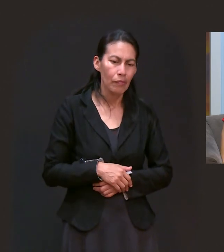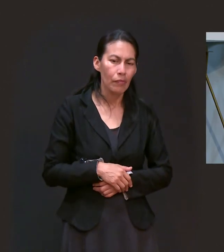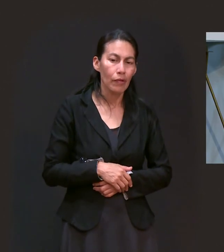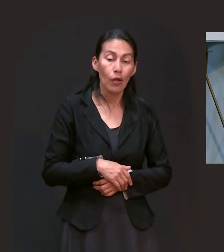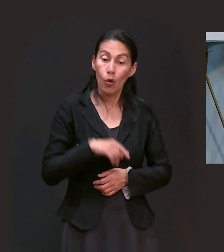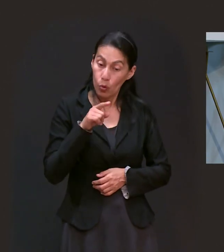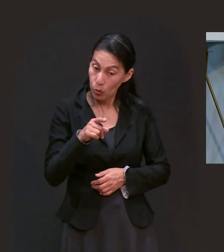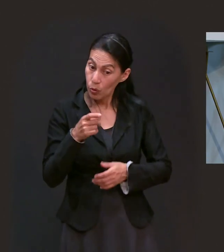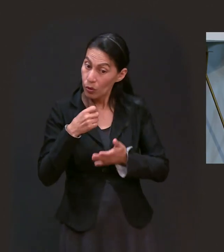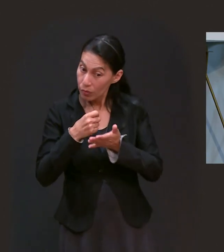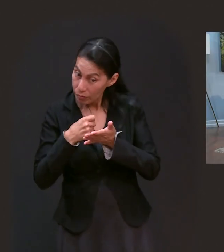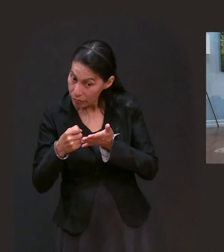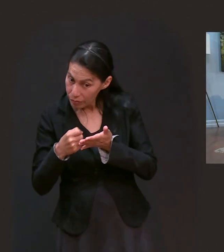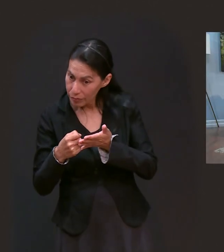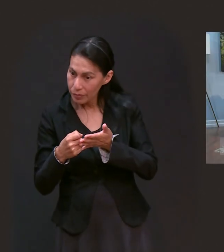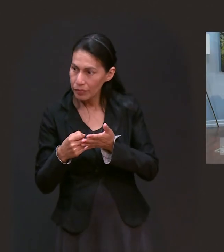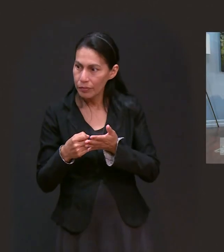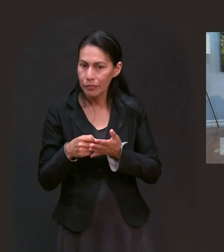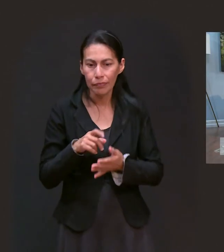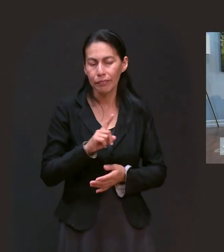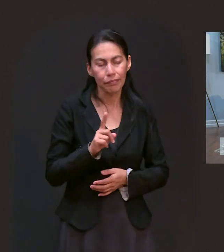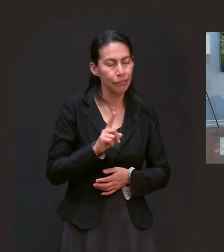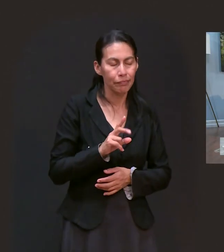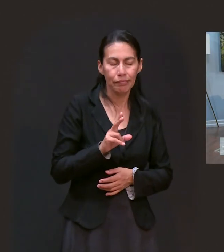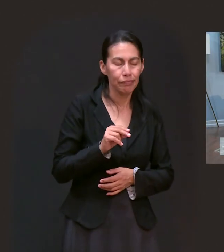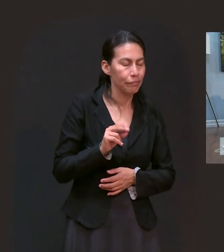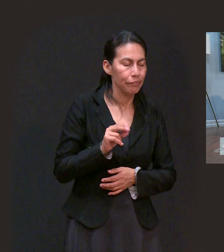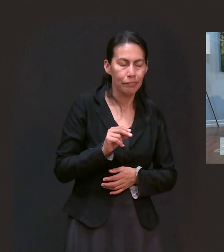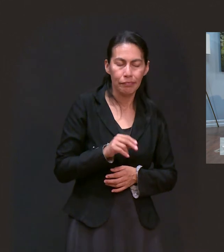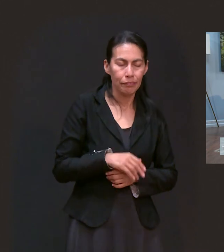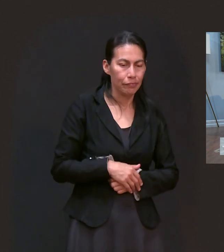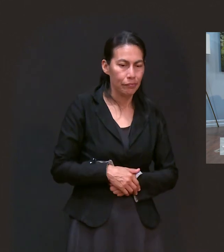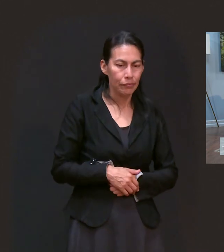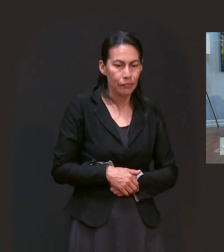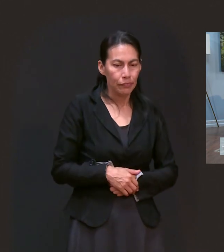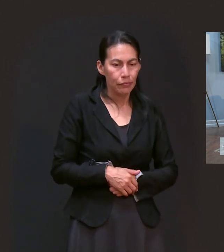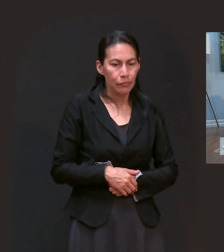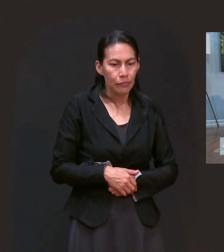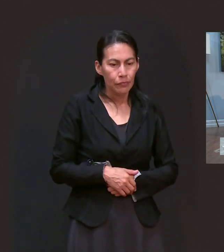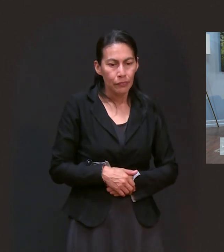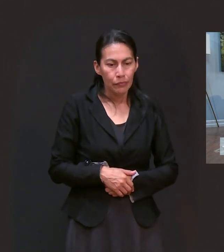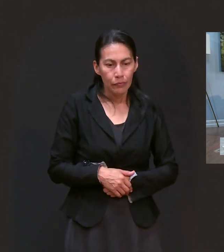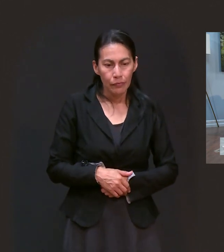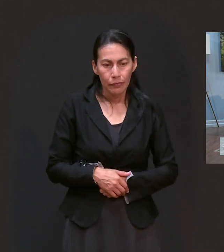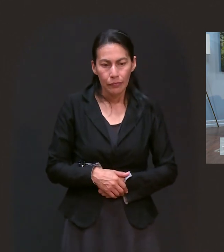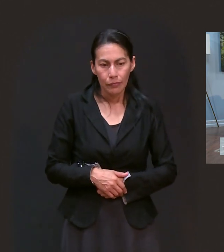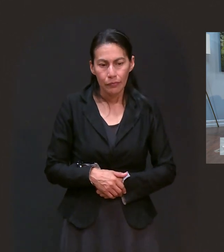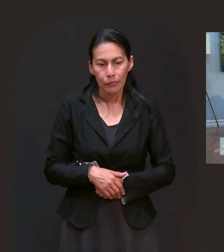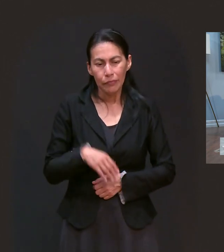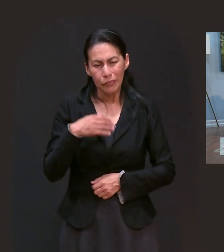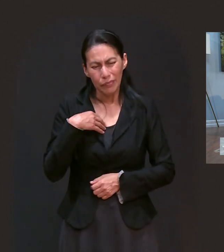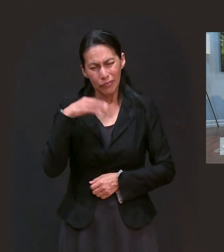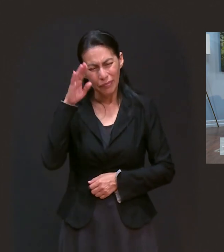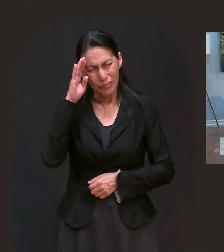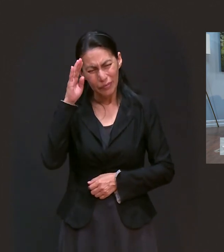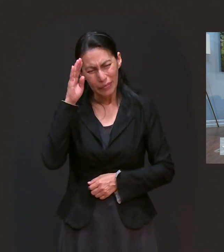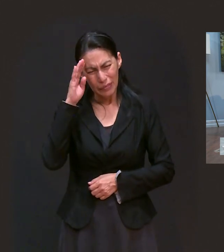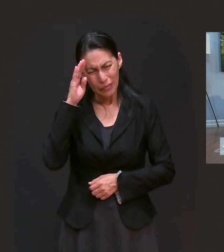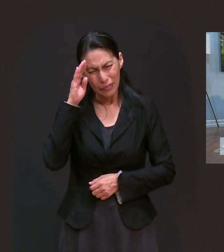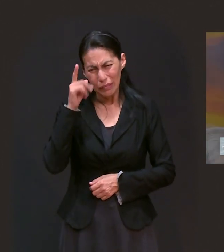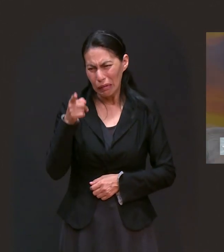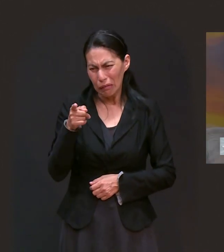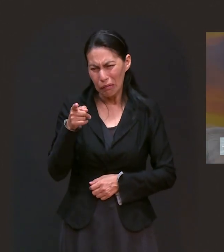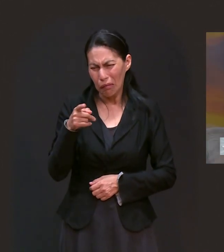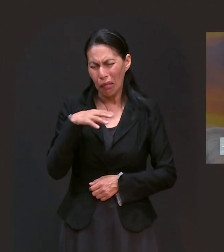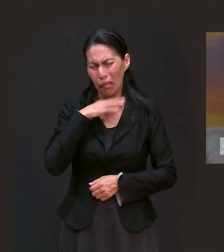verdad entonces me inscribí vélez y yo no posible por segunda vez me tuvieron